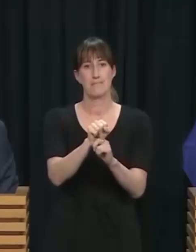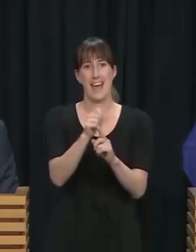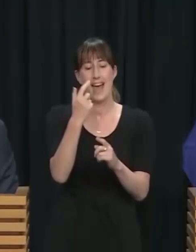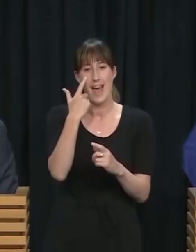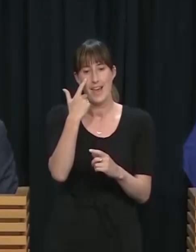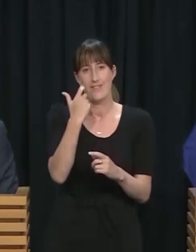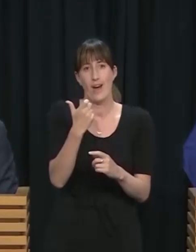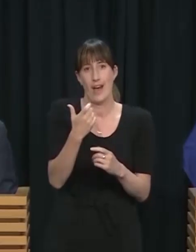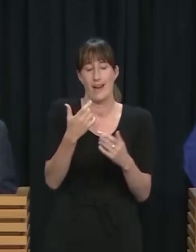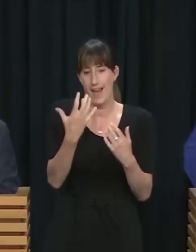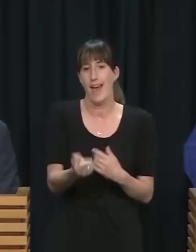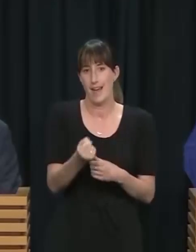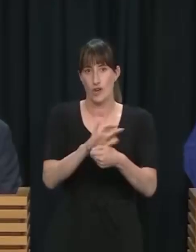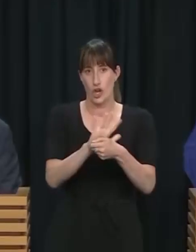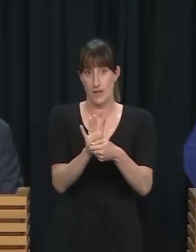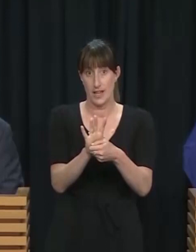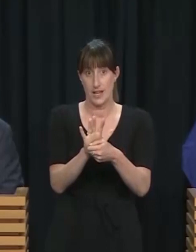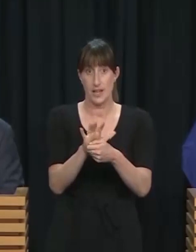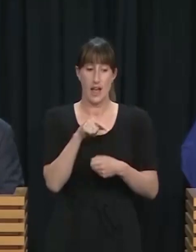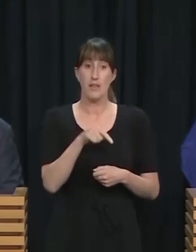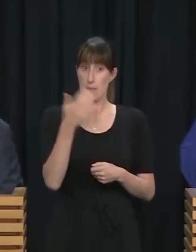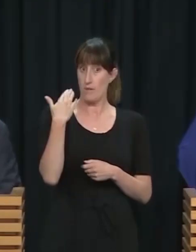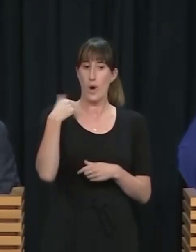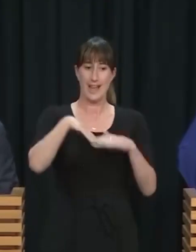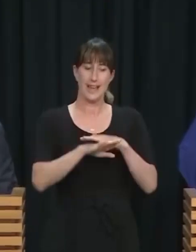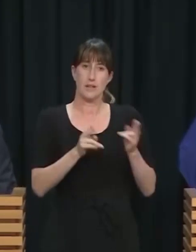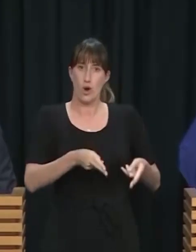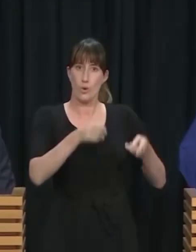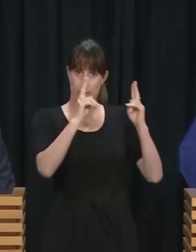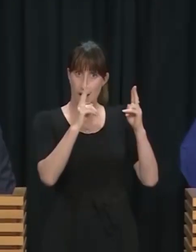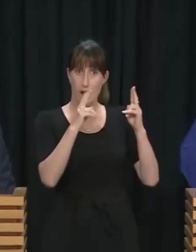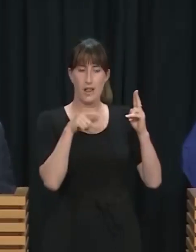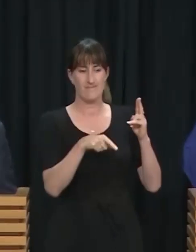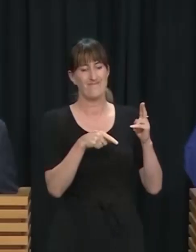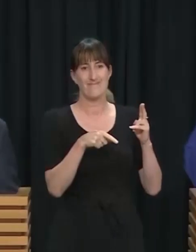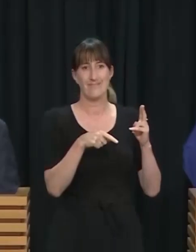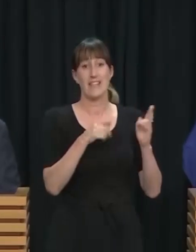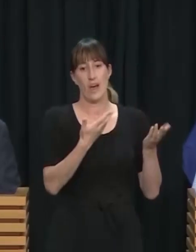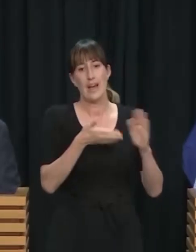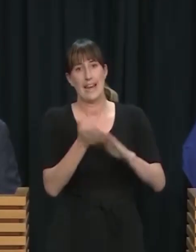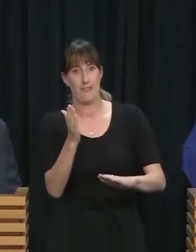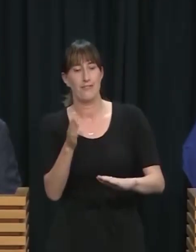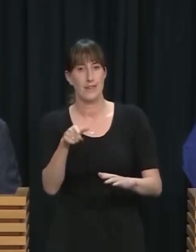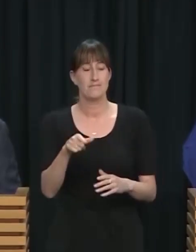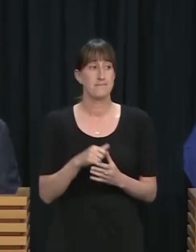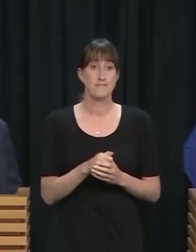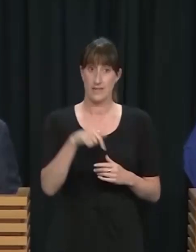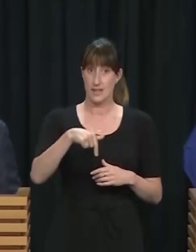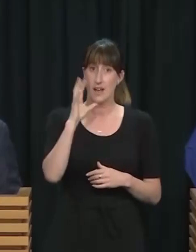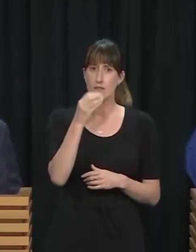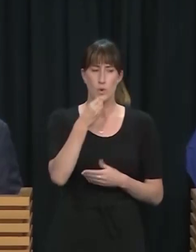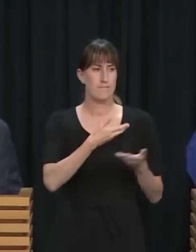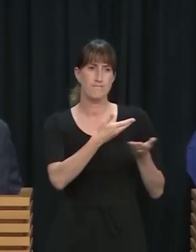жабылды. Бүкіл ел бойынша дабыл қағу әлі ертерек, бірақ халыққа тиісті ақпаратты жедел жеткізіп отырмыз. Тұрғындарға айтар